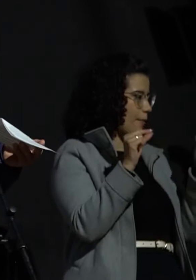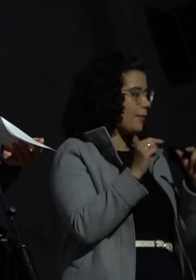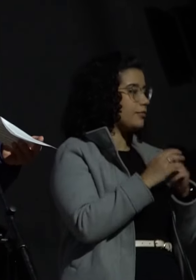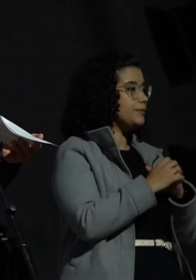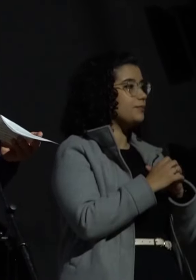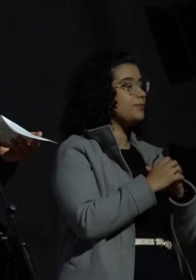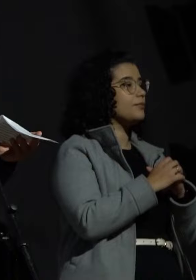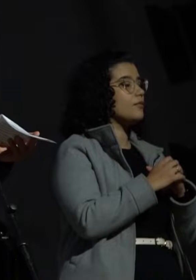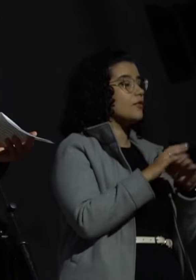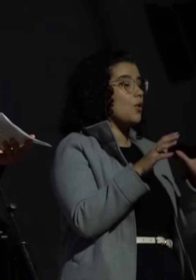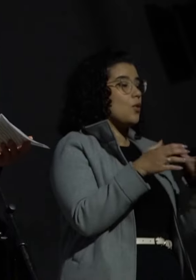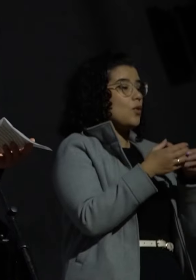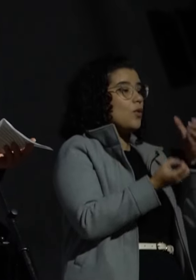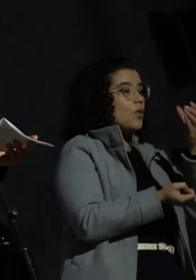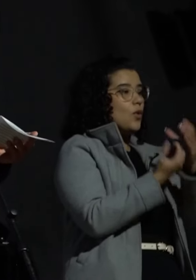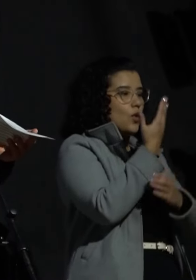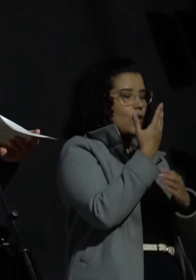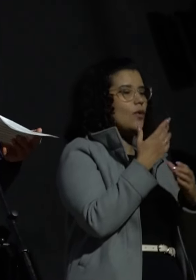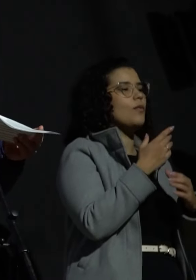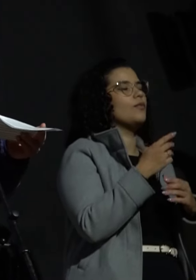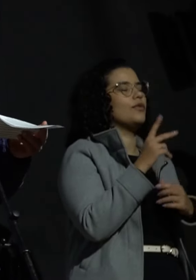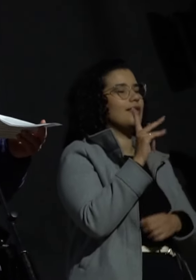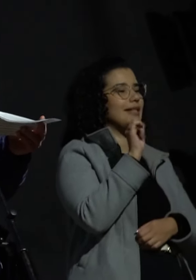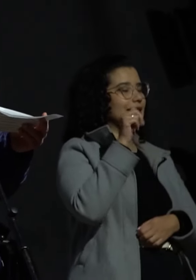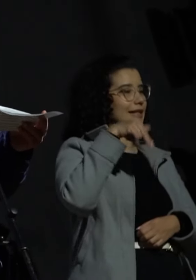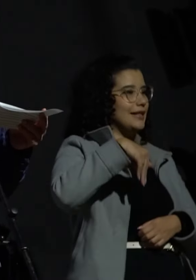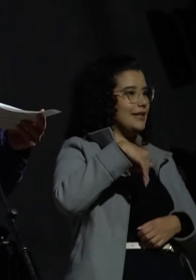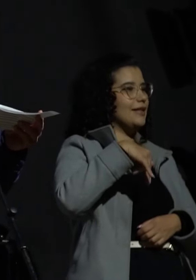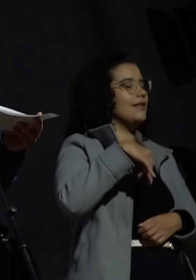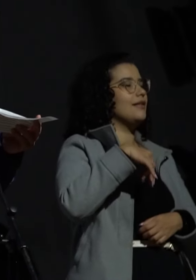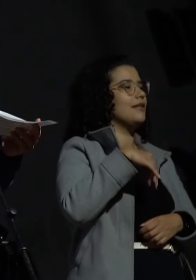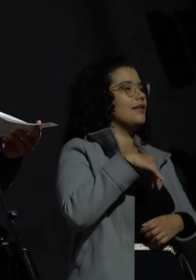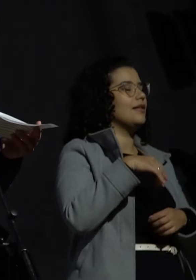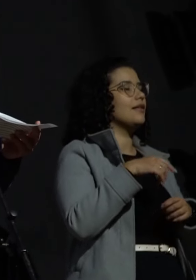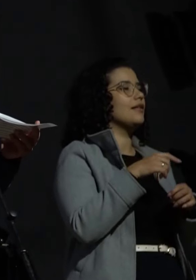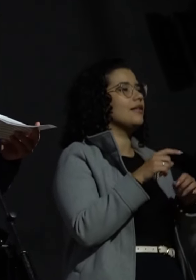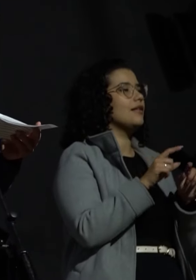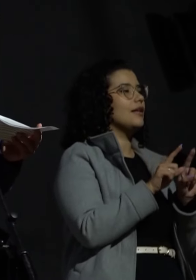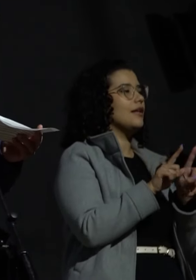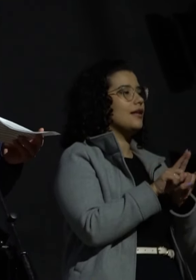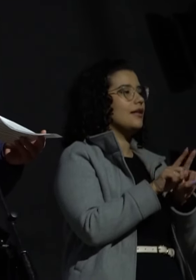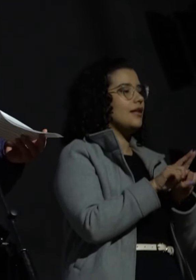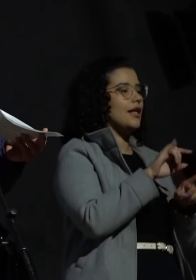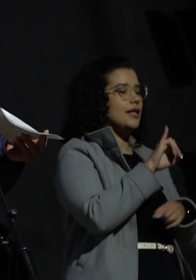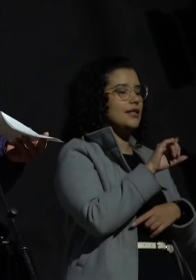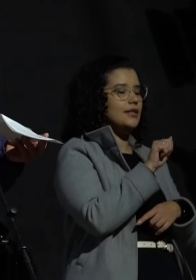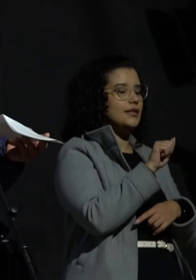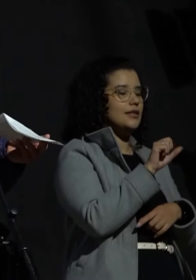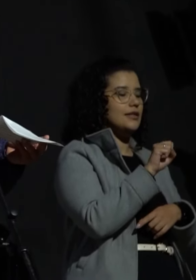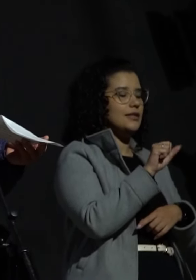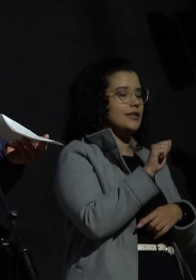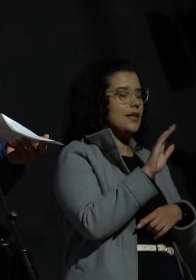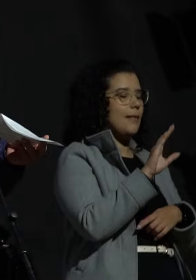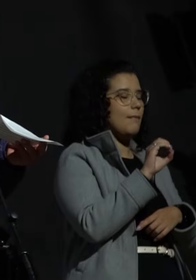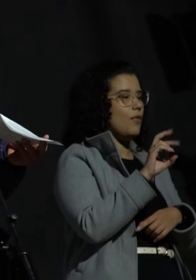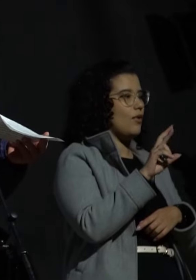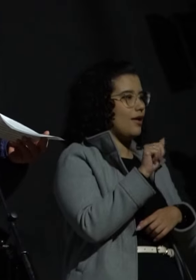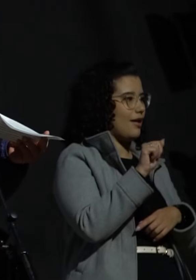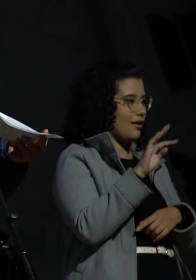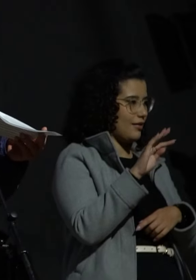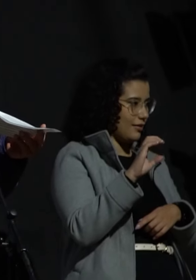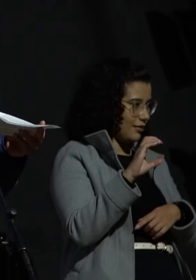grupo foi fundado pelos irmãos Kinzaburo Abe e Ginzaburo Abe, ambos